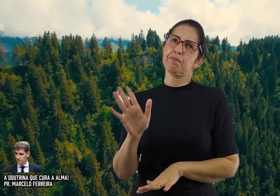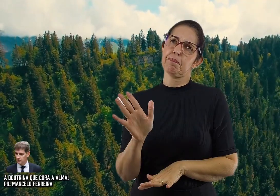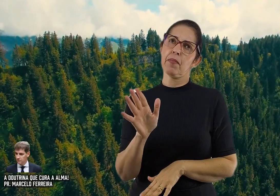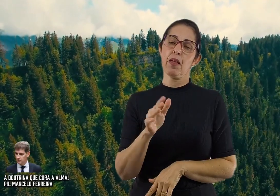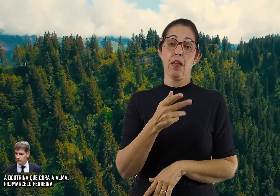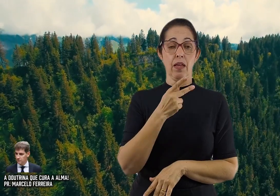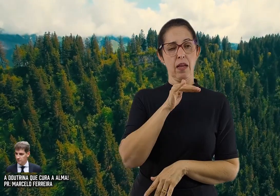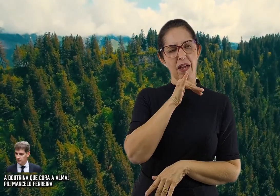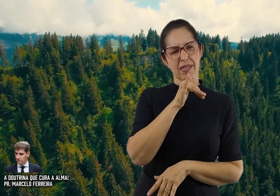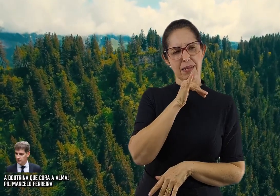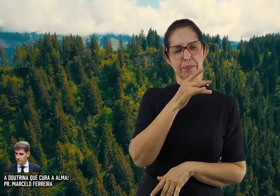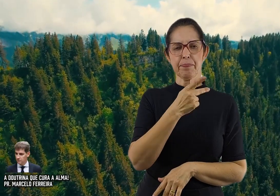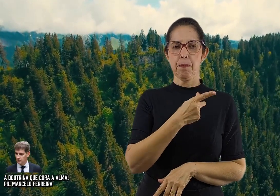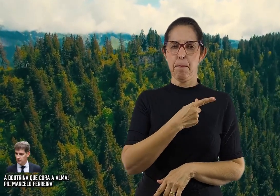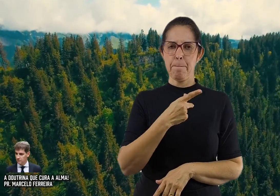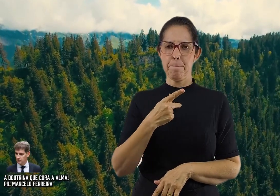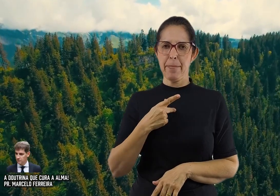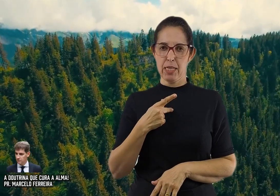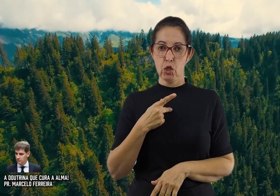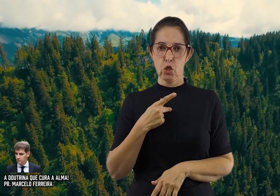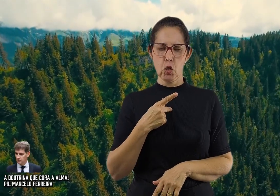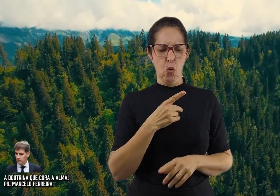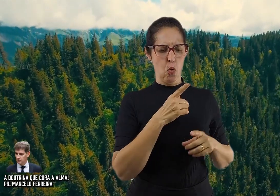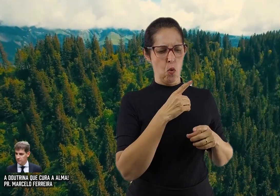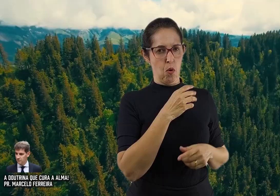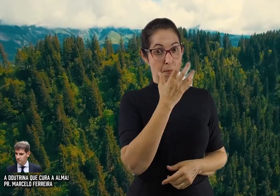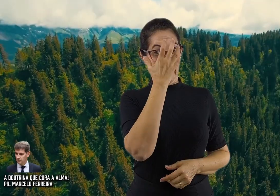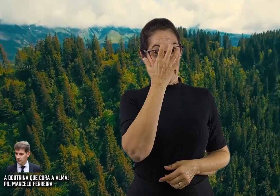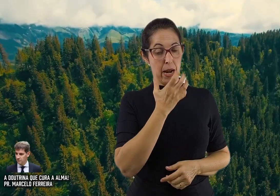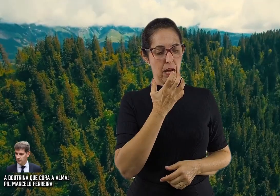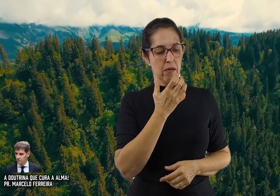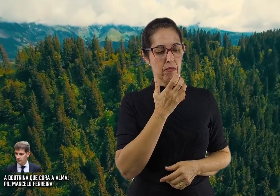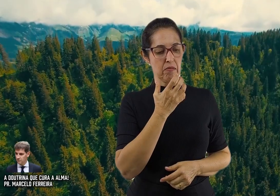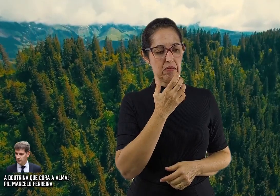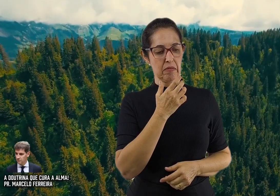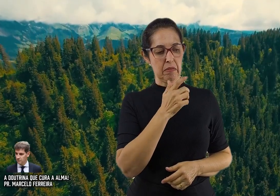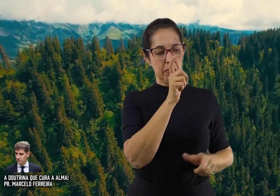né? Ele é muito doutrinador. Não.